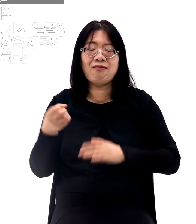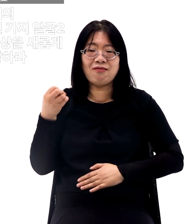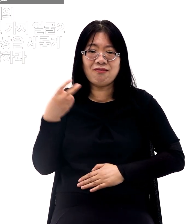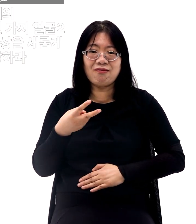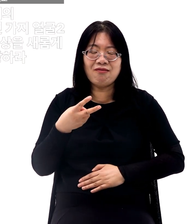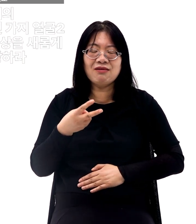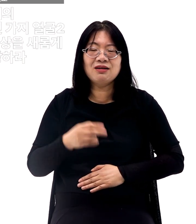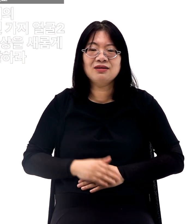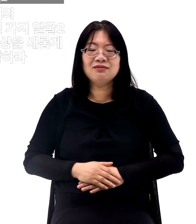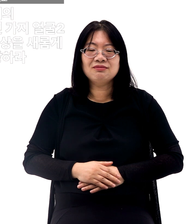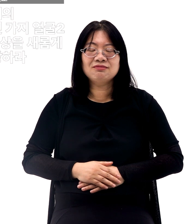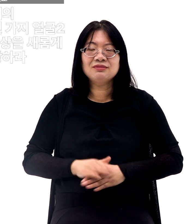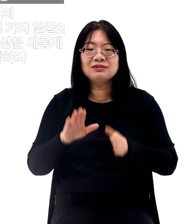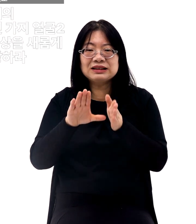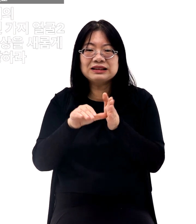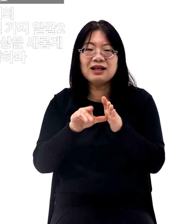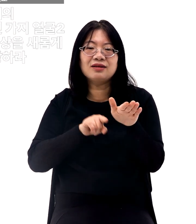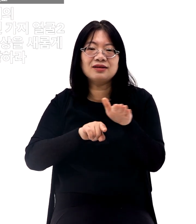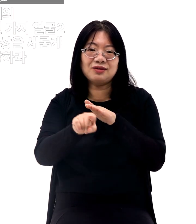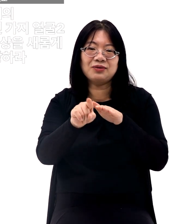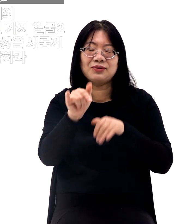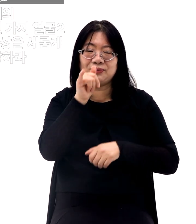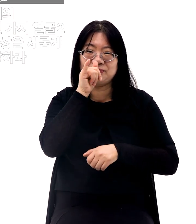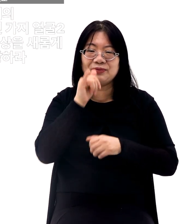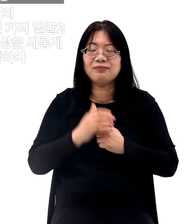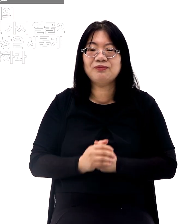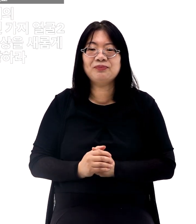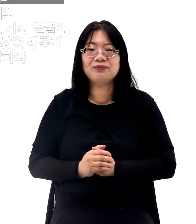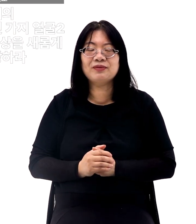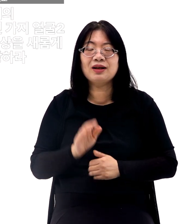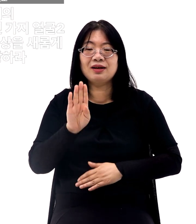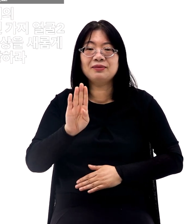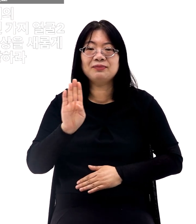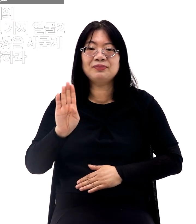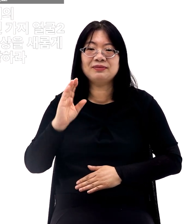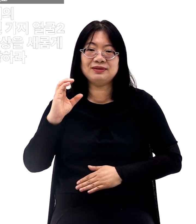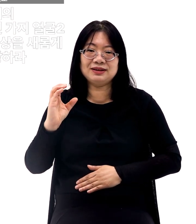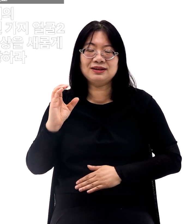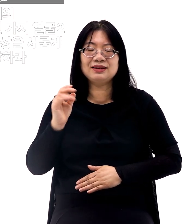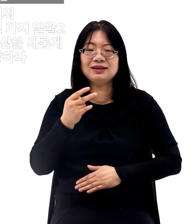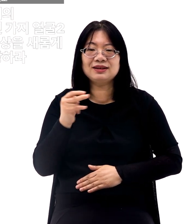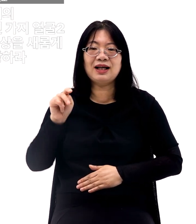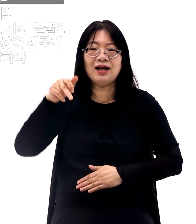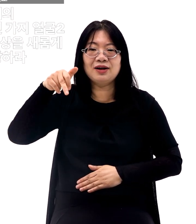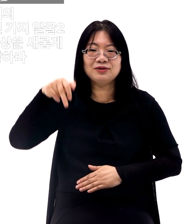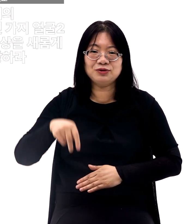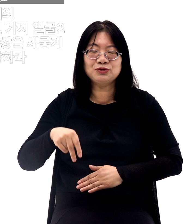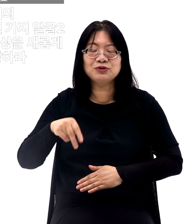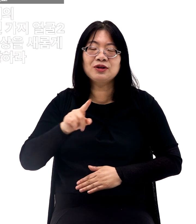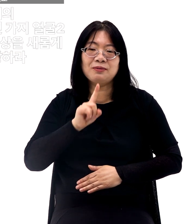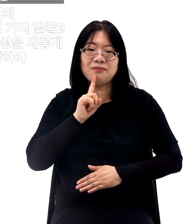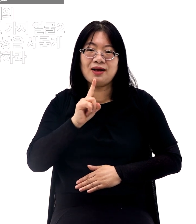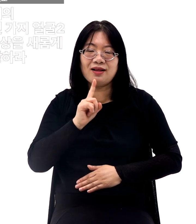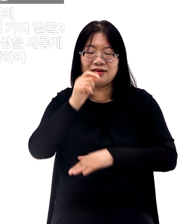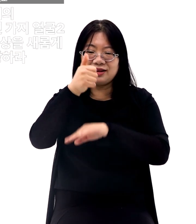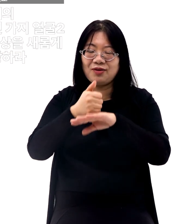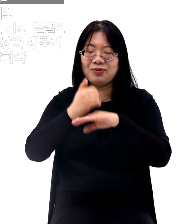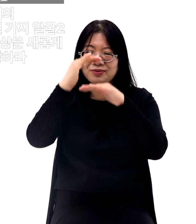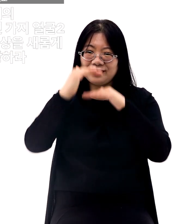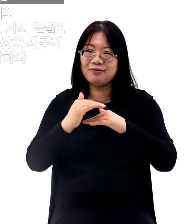시대를 선도하기도 하고. 그래서 그 BBC 다큐에서 내리는 결론이 뭐냐 하면